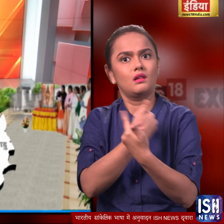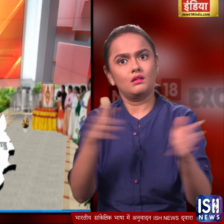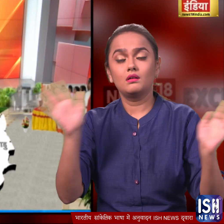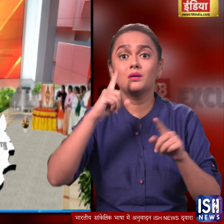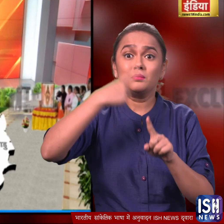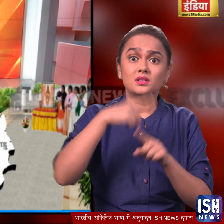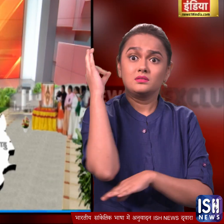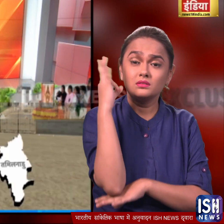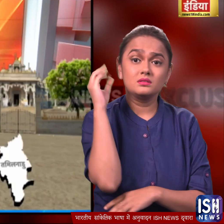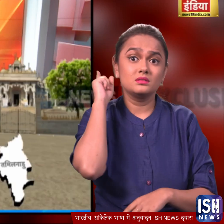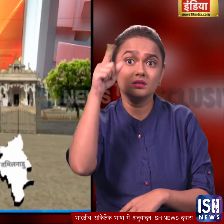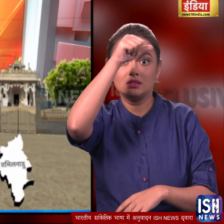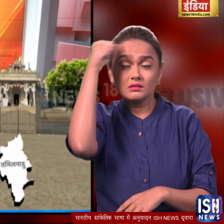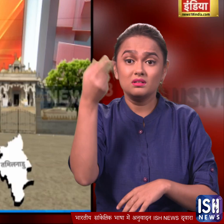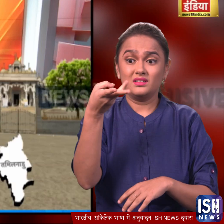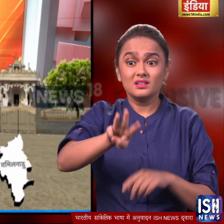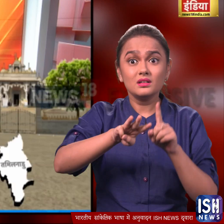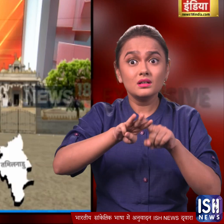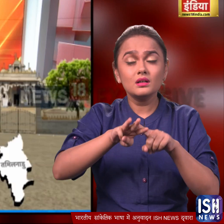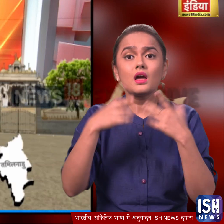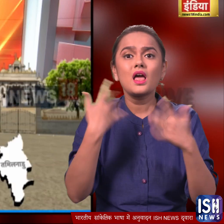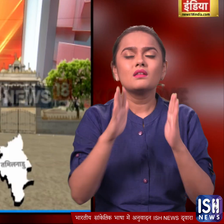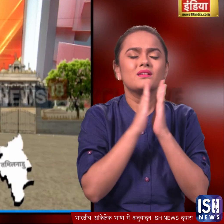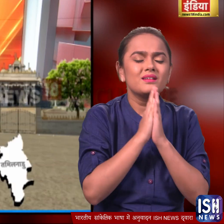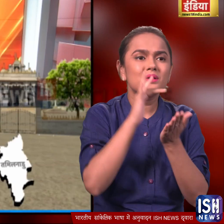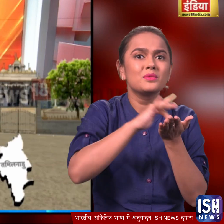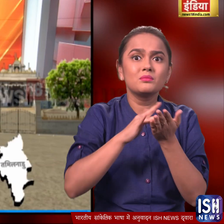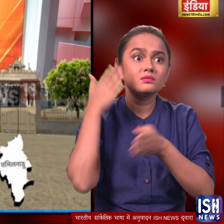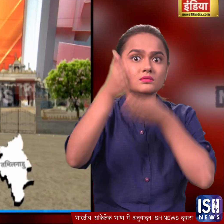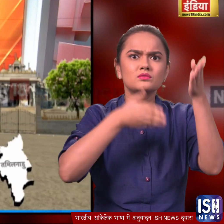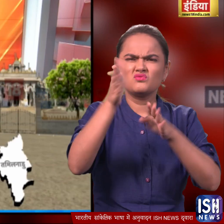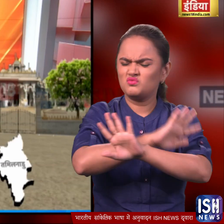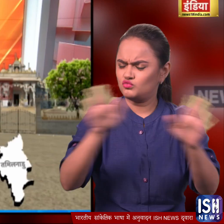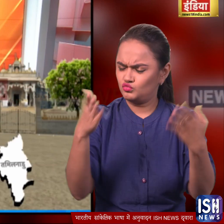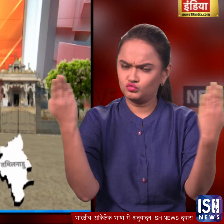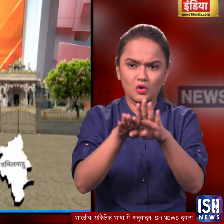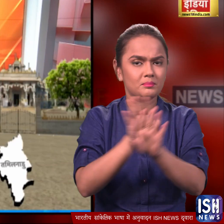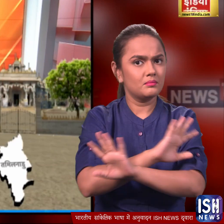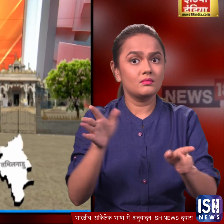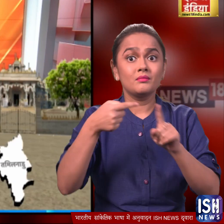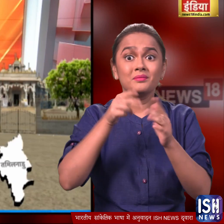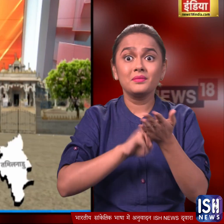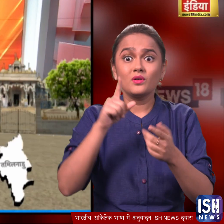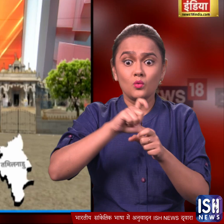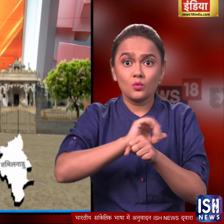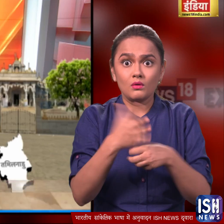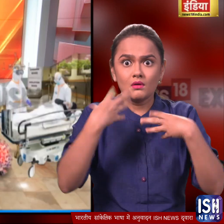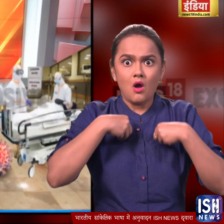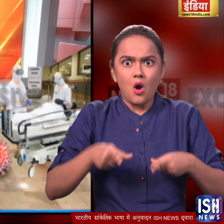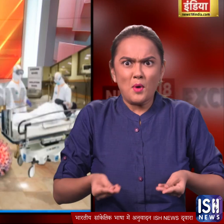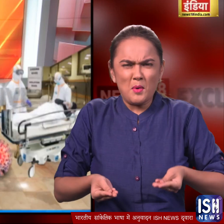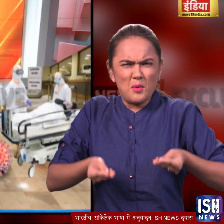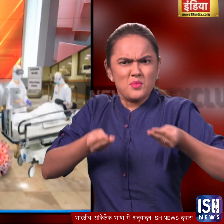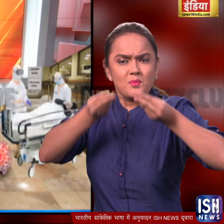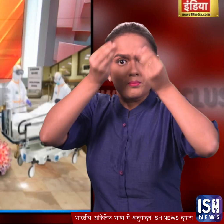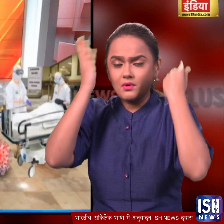लिया गया। साथ ही हर शुक्रवार, शनिवार और रविवार को किसी भी धार्मिक स्थल पर लोगों को जाने पर रोक लगा दी गई। तमिलनाडु में कोरोना मरीजों की